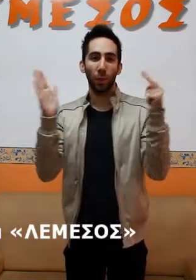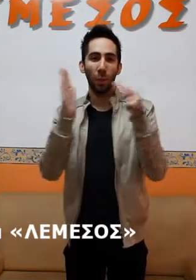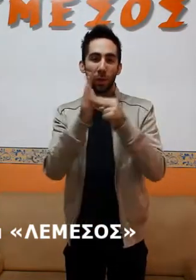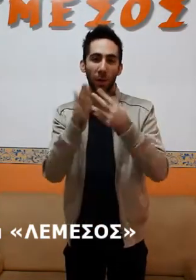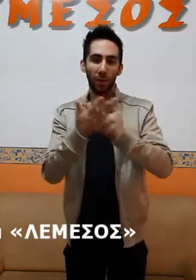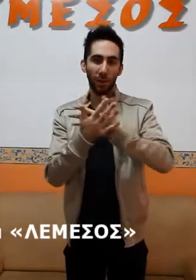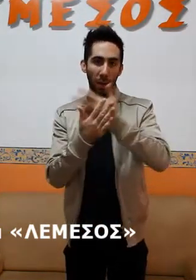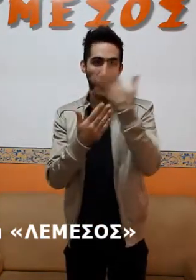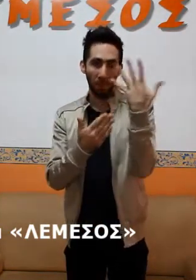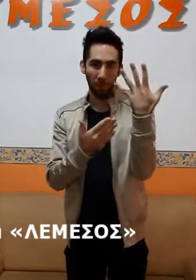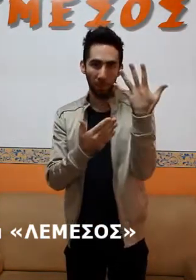2015.